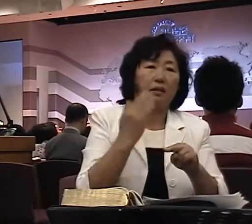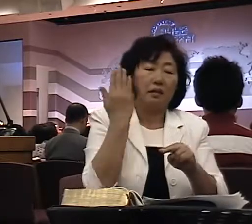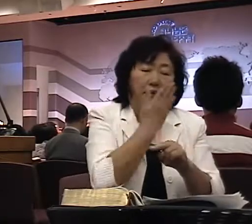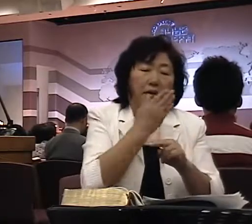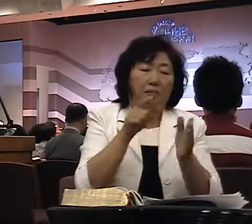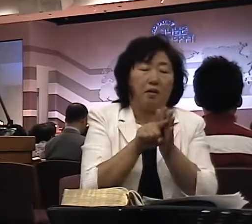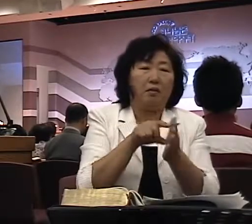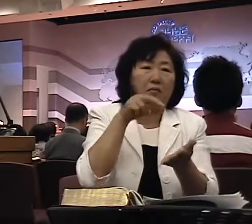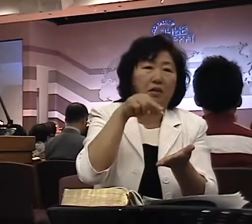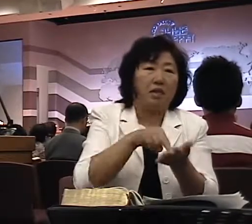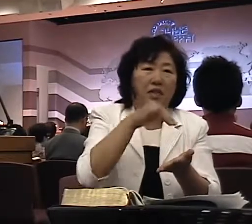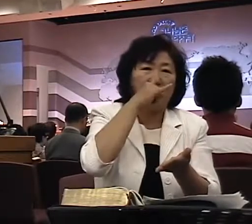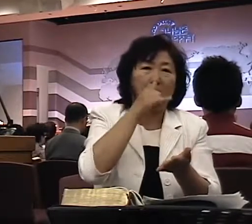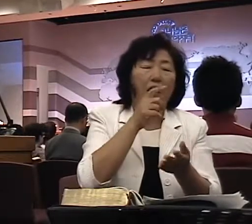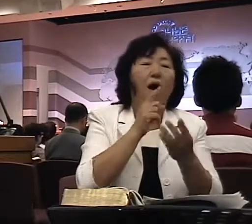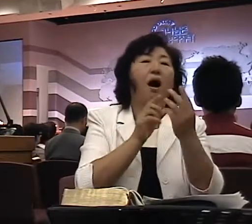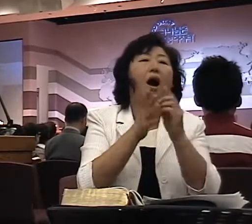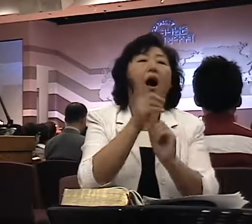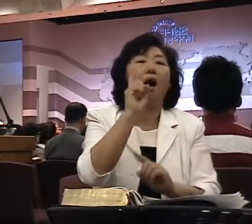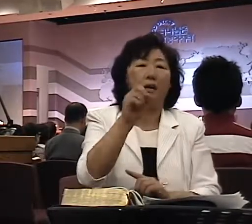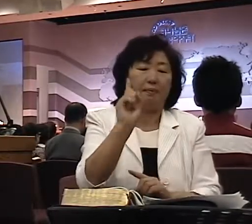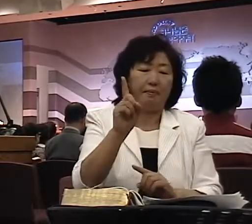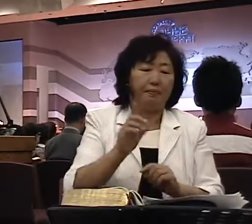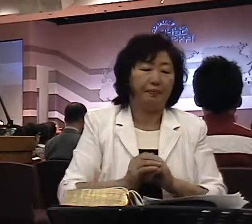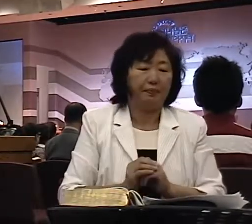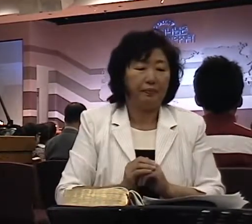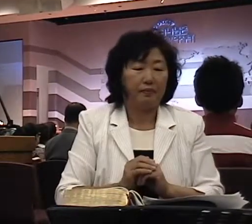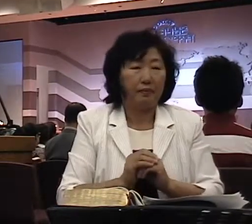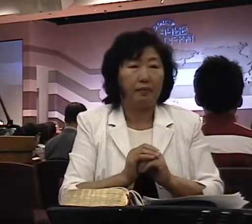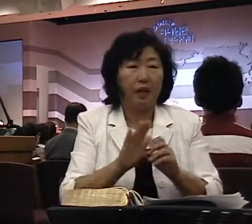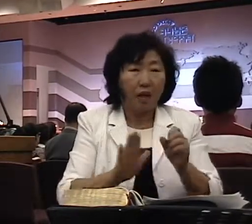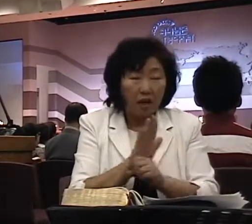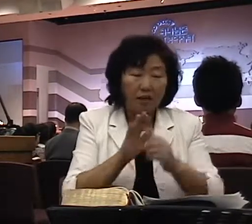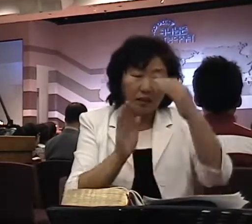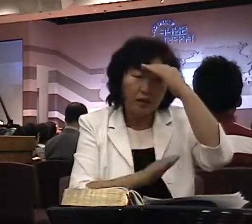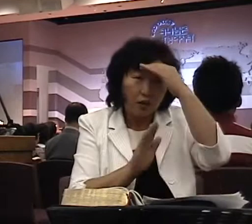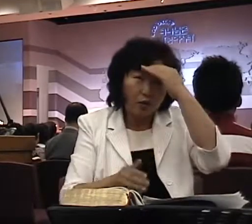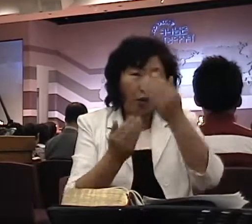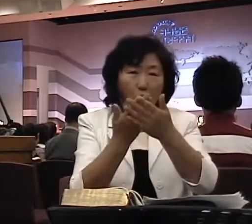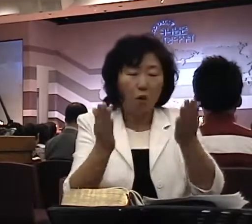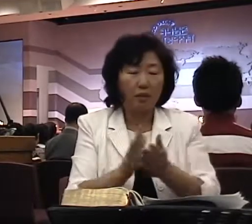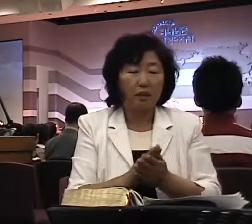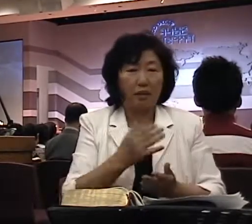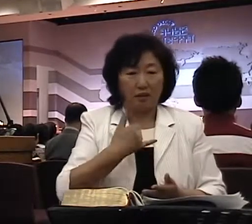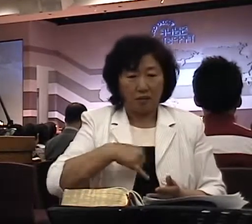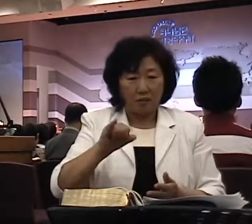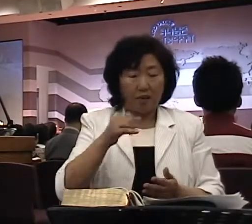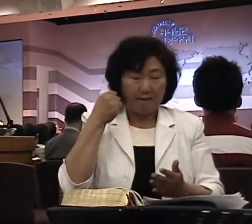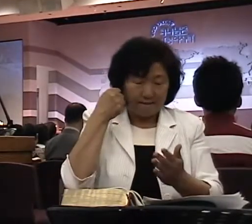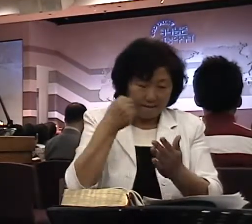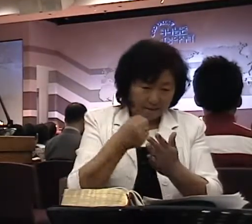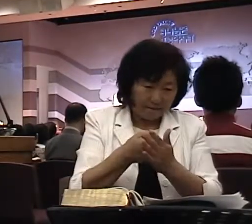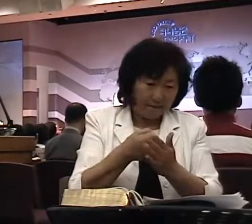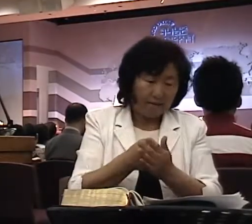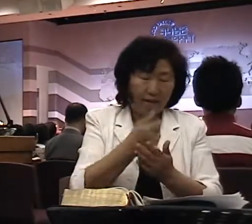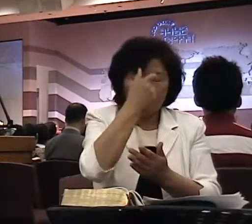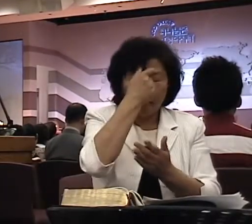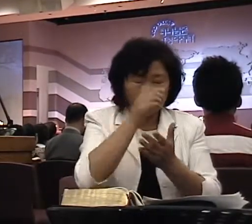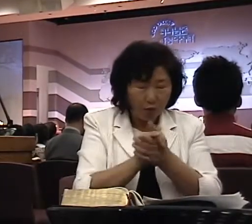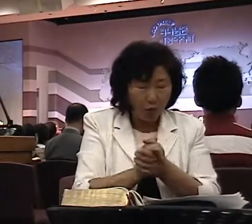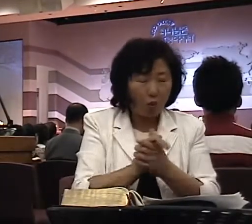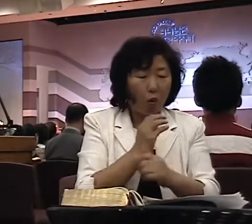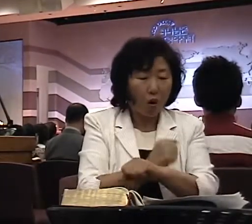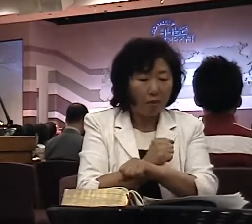있느냐? 한 가지입니다. 사랑하는 성도 여러분, 우리 자녀들과 함께 결단합시다. 기도합시다.